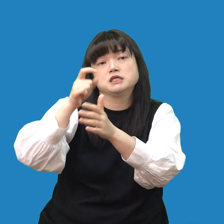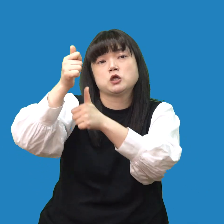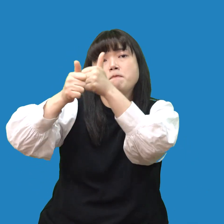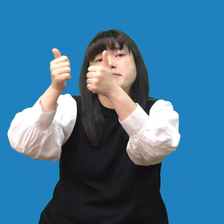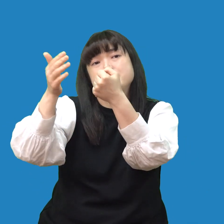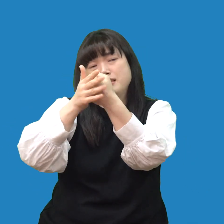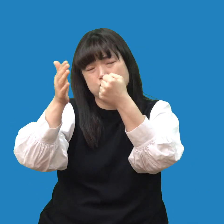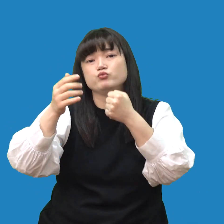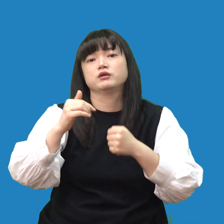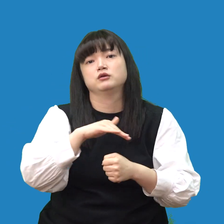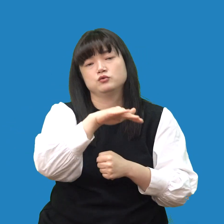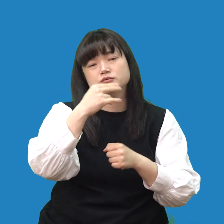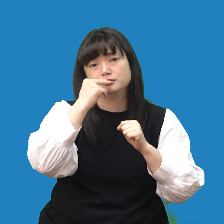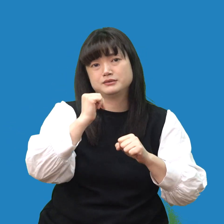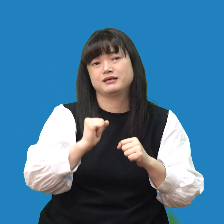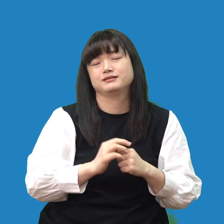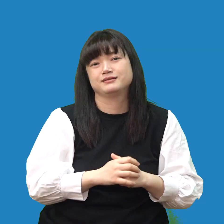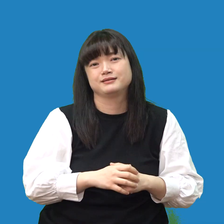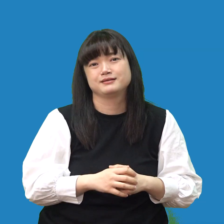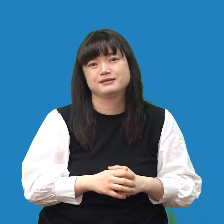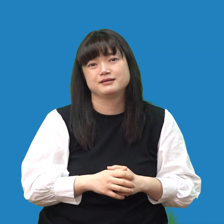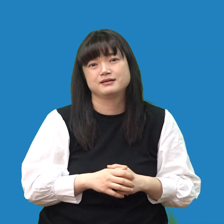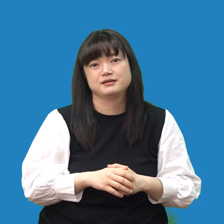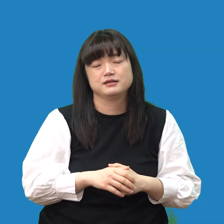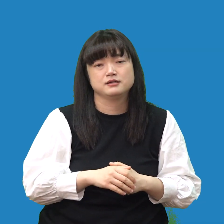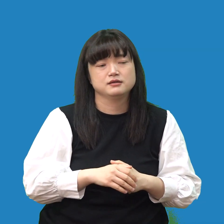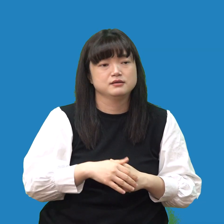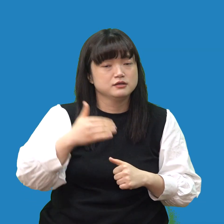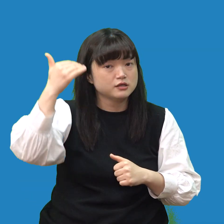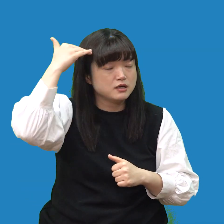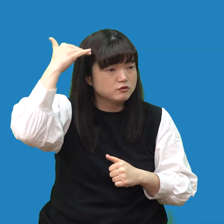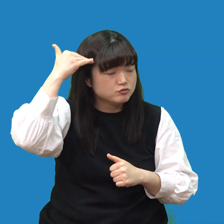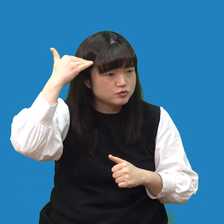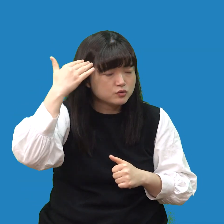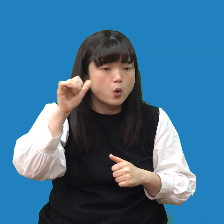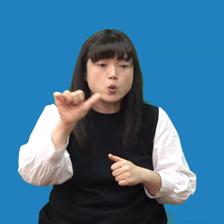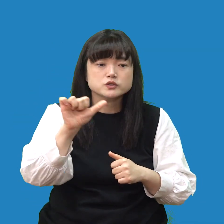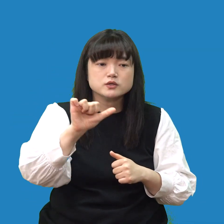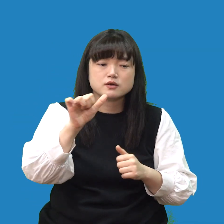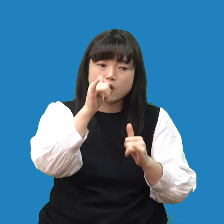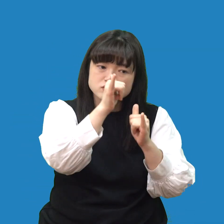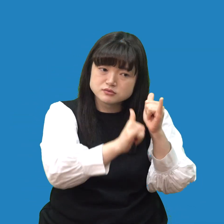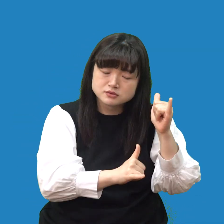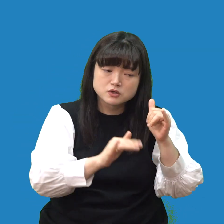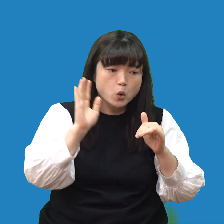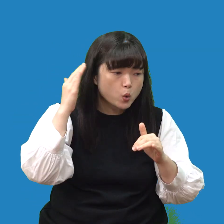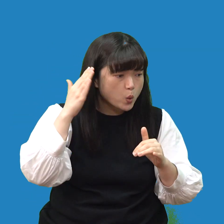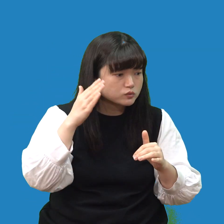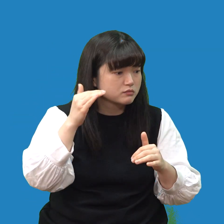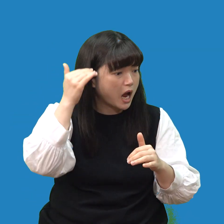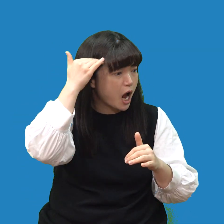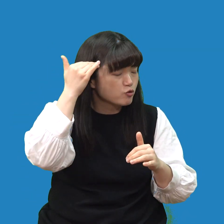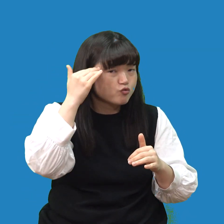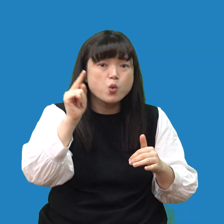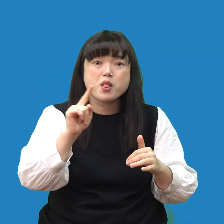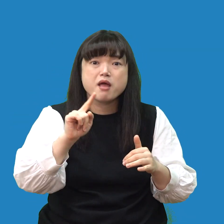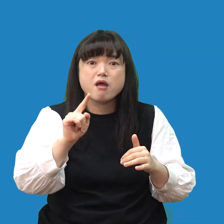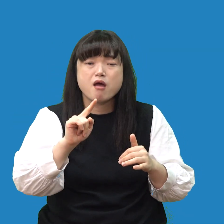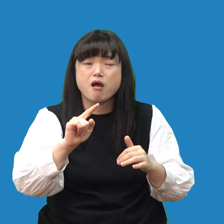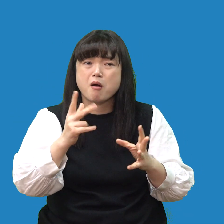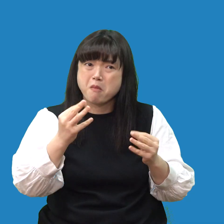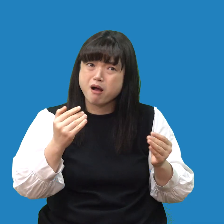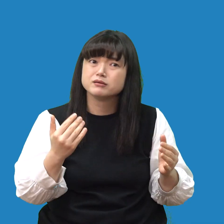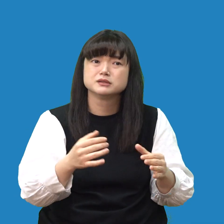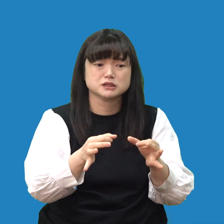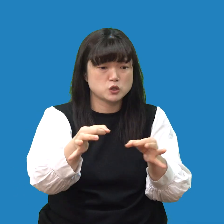덕분에 일어섰습니다. 우리나라가 5,000년 역사 중에 요즘처럼 오늘날처럼 이 풍요와 번영을 누리던